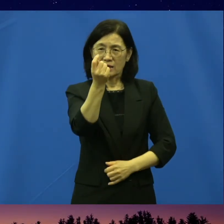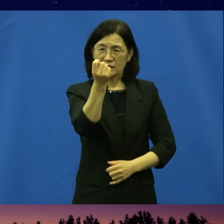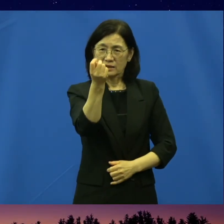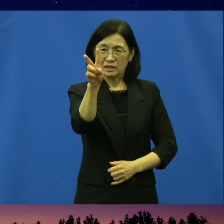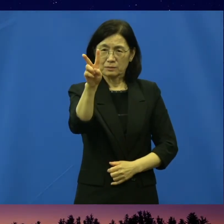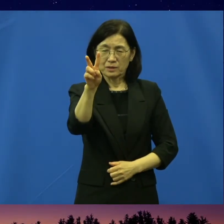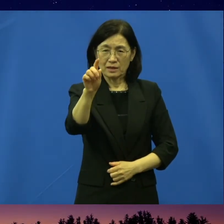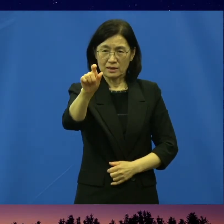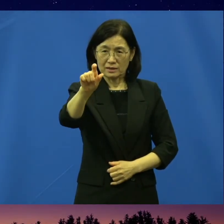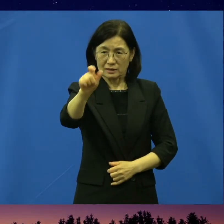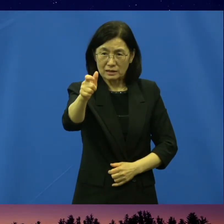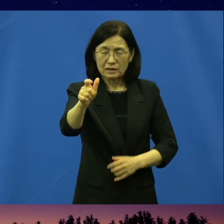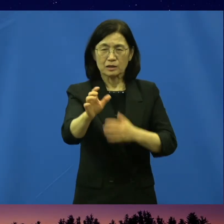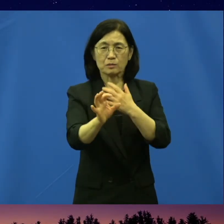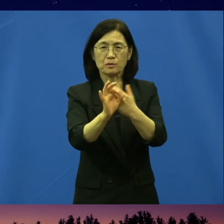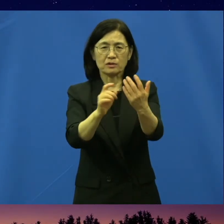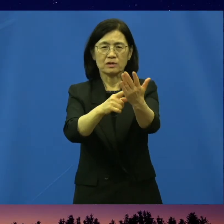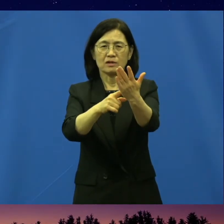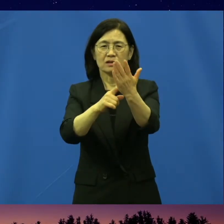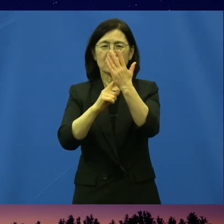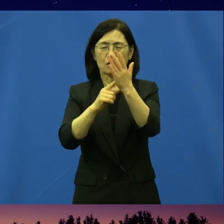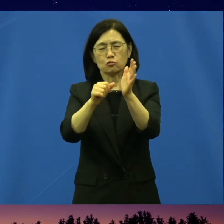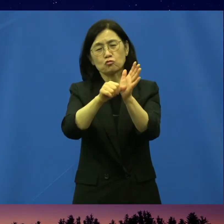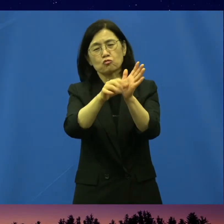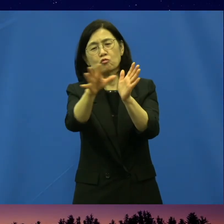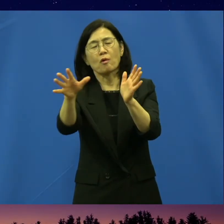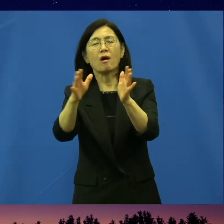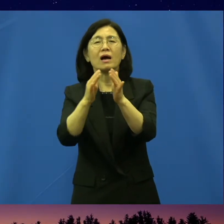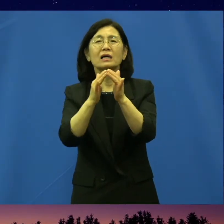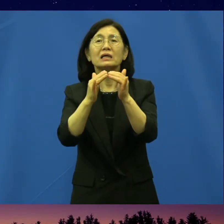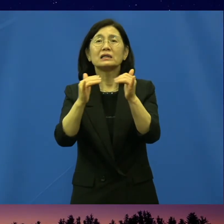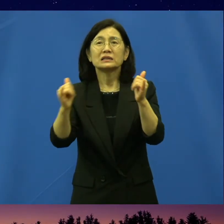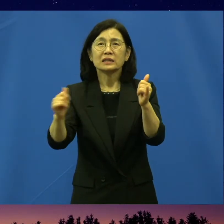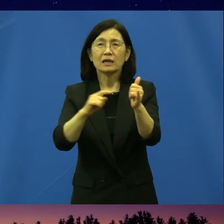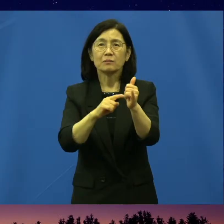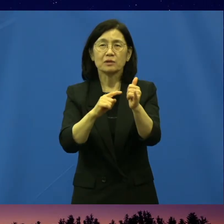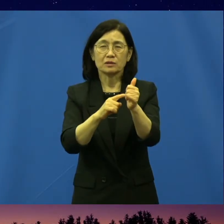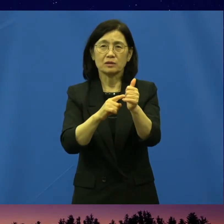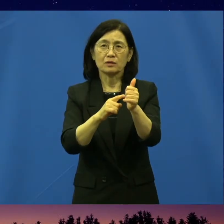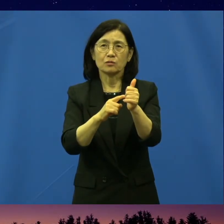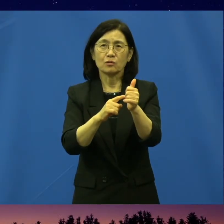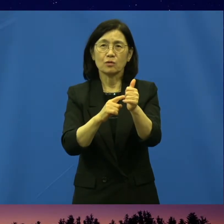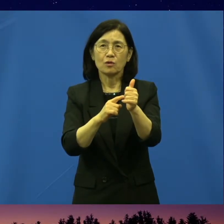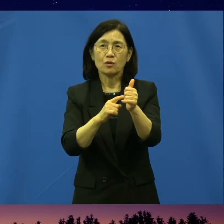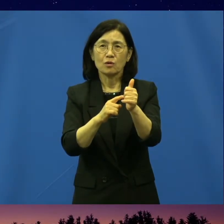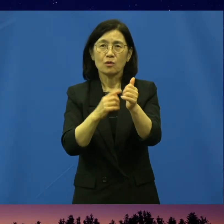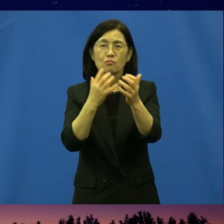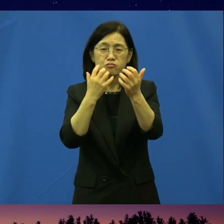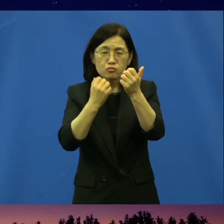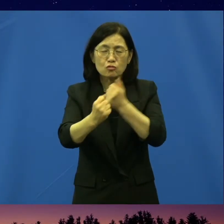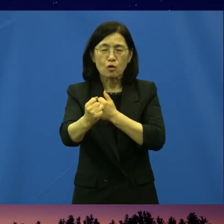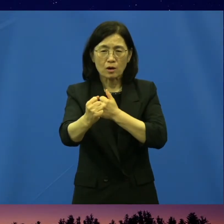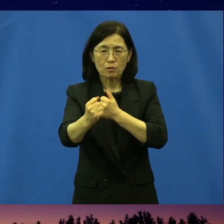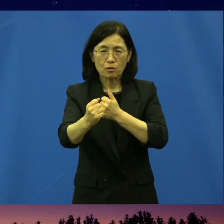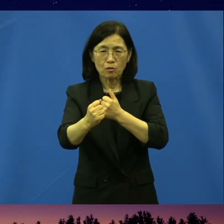나오고 뭐 얼마나 그렇게 성공적으로 보이잖아요. 그죠? 근데